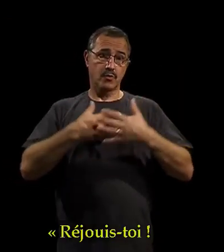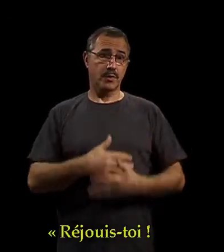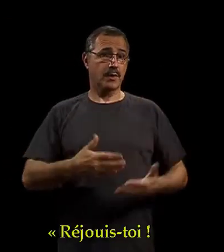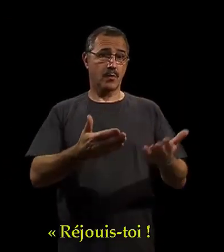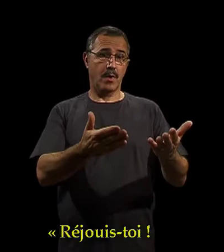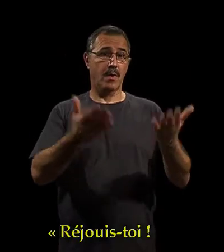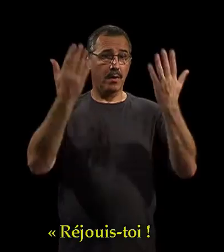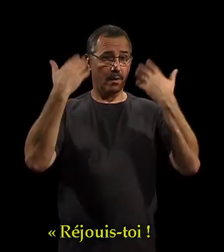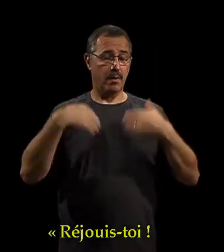Réjouis-toi,